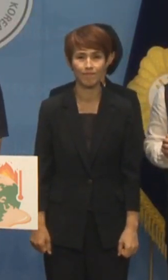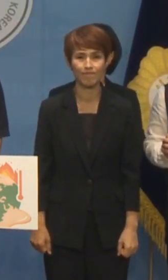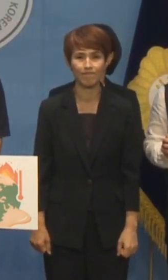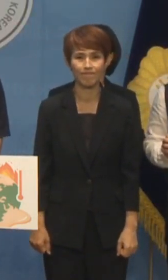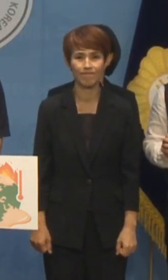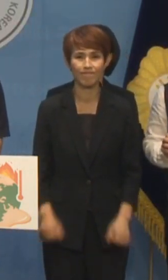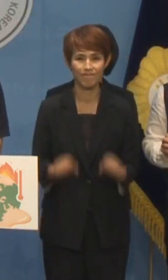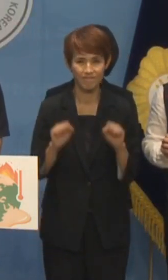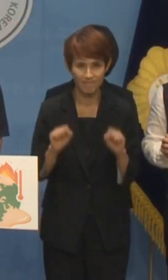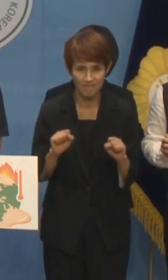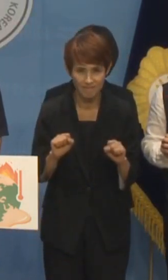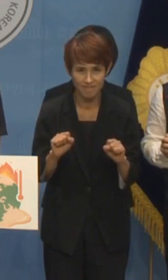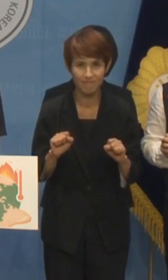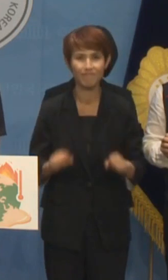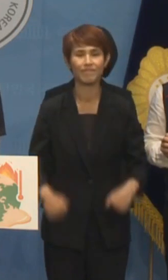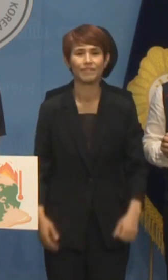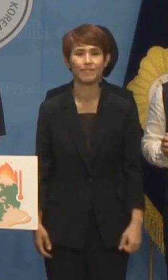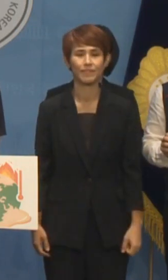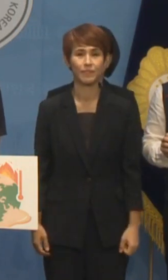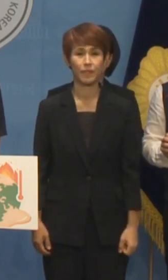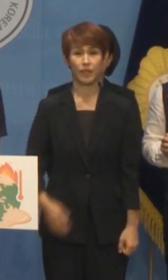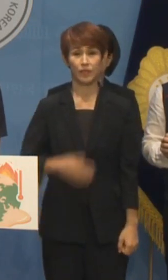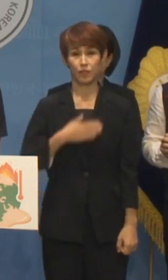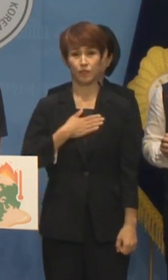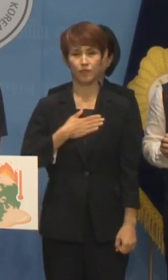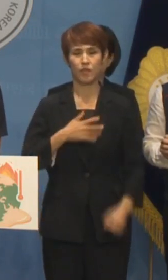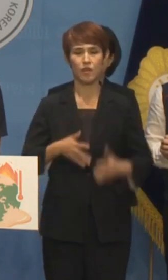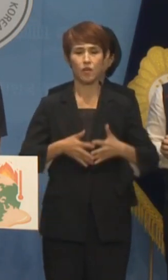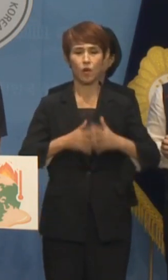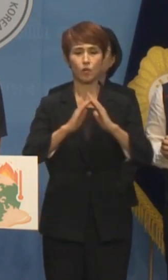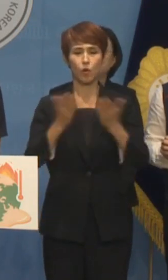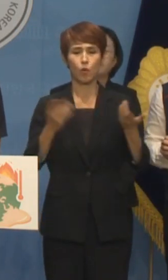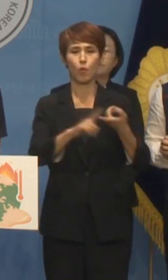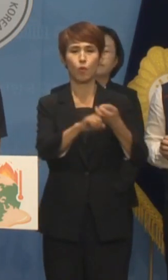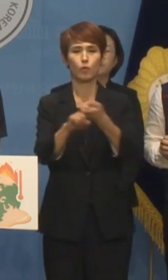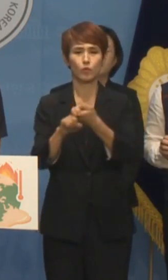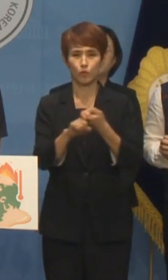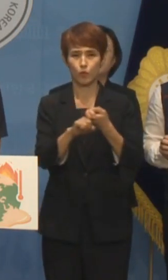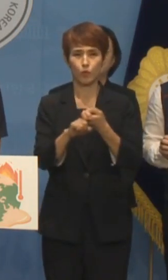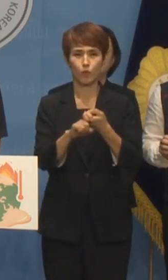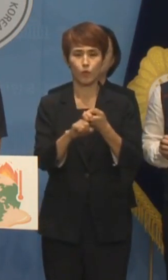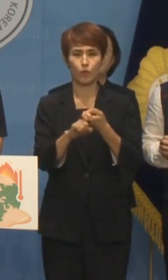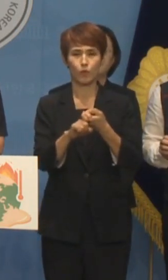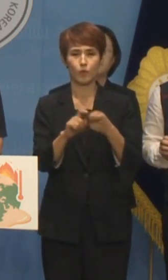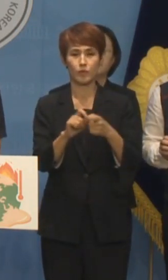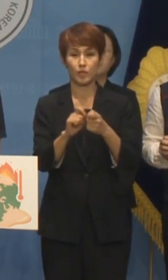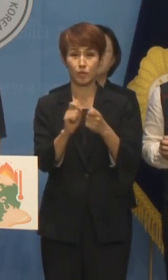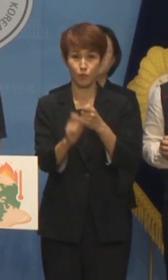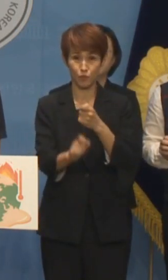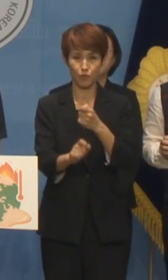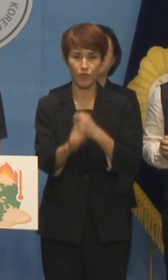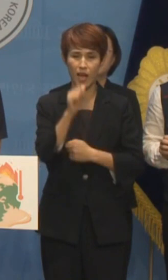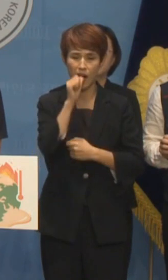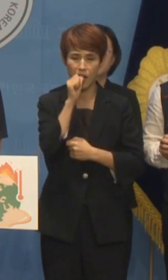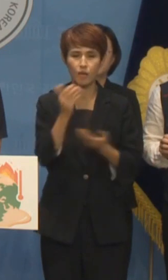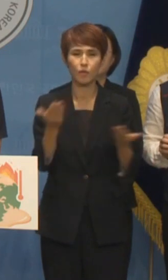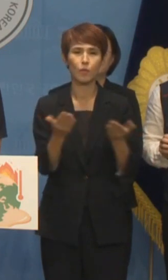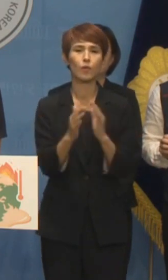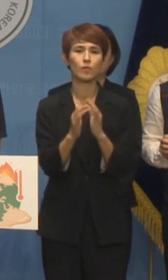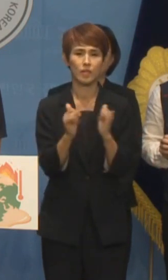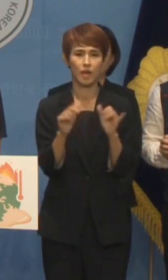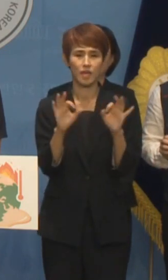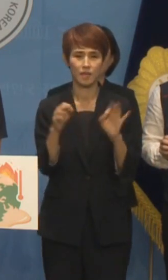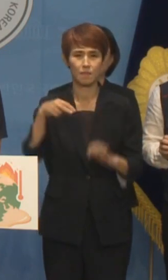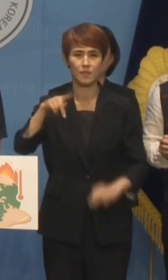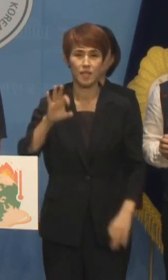네, 안녕하십니까. 저는 건설노조 서울 경기북부 건설지부에 소속되어 있는 철근 노동자 김상윤이라고